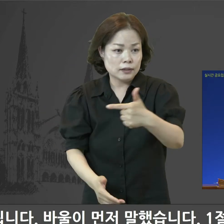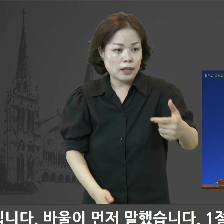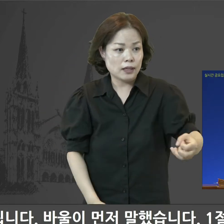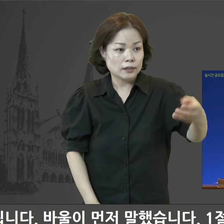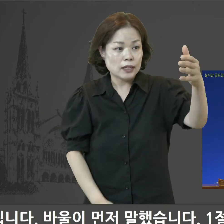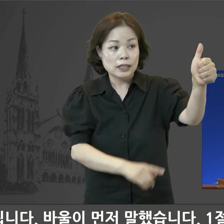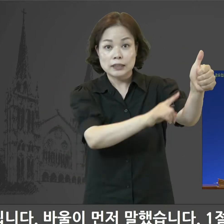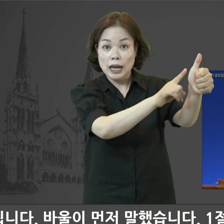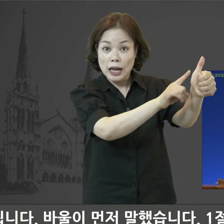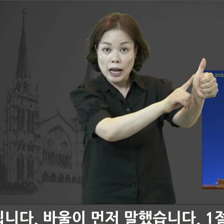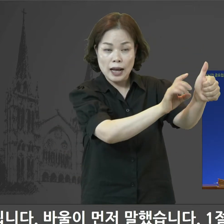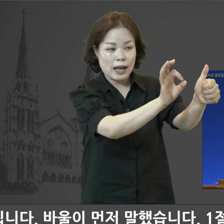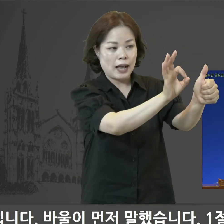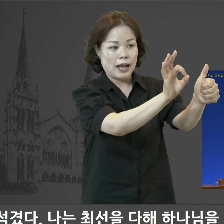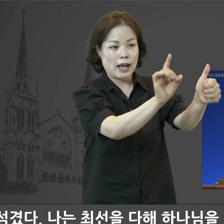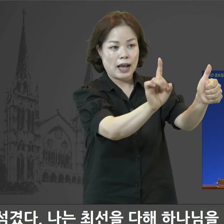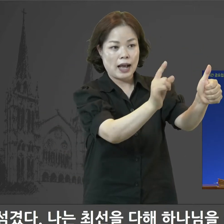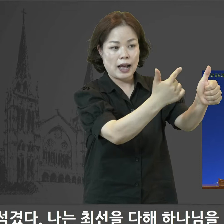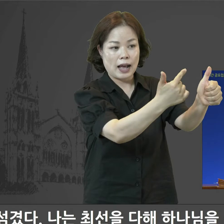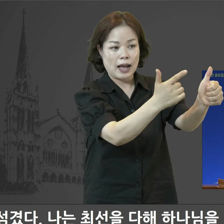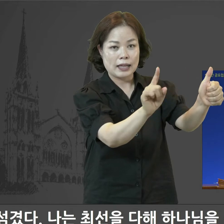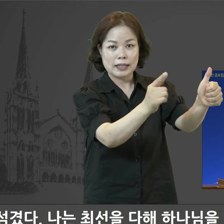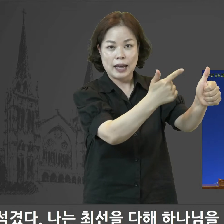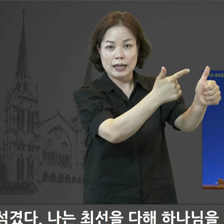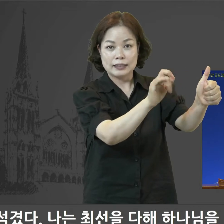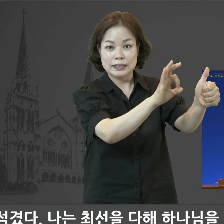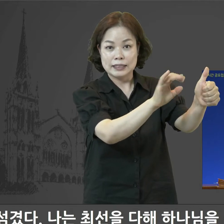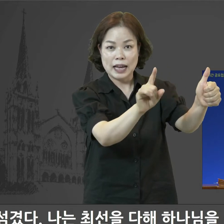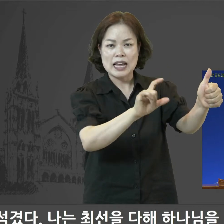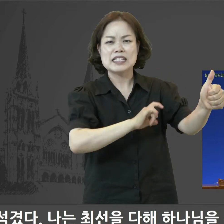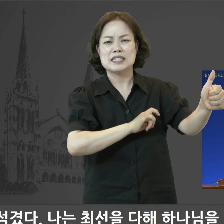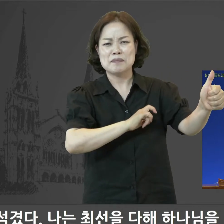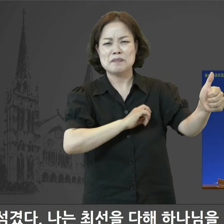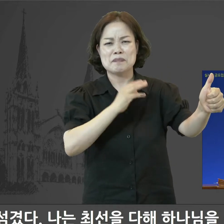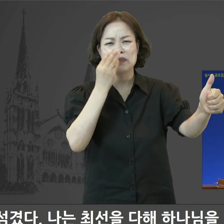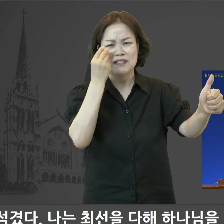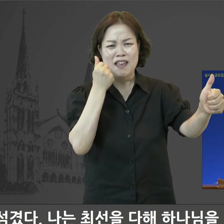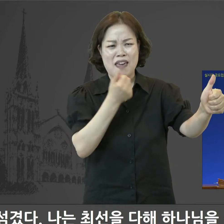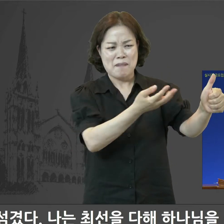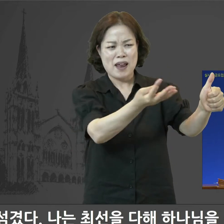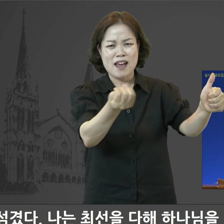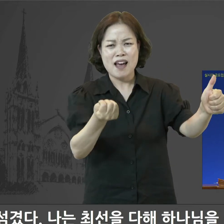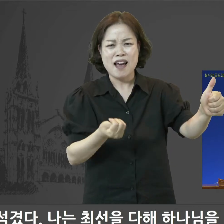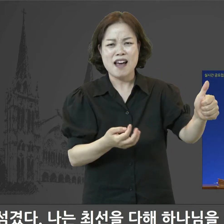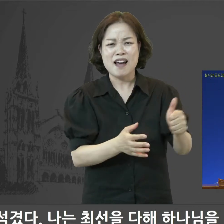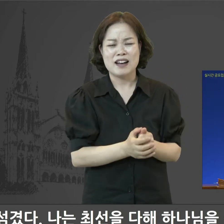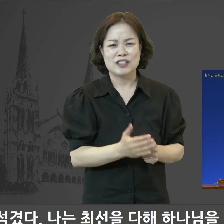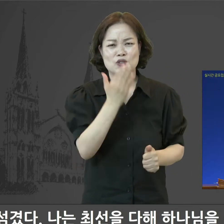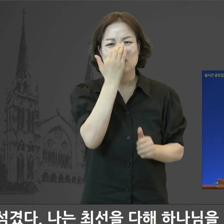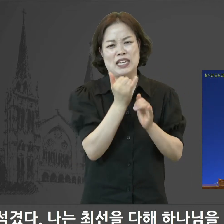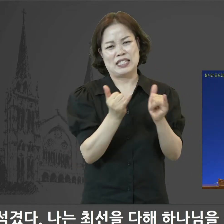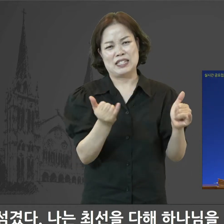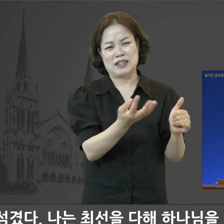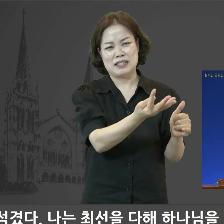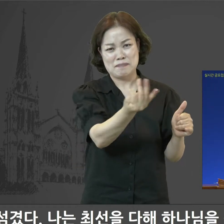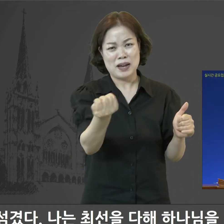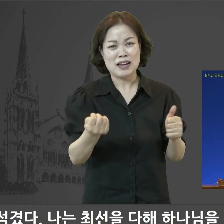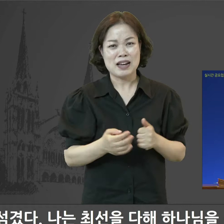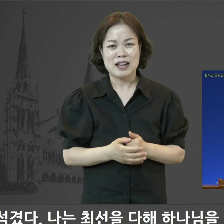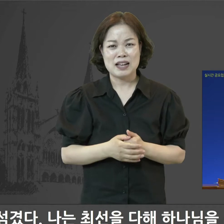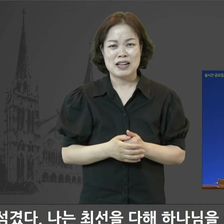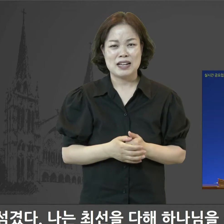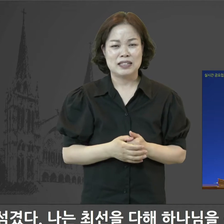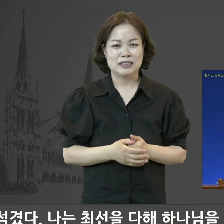이름도 나옵니다. 아나니아. 이 아나니아라는 이름은 참 흔한 당시의 유대인들의 이름이었습니다. 옛날로